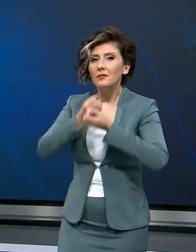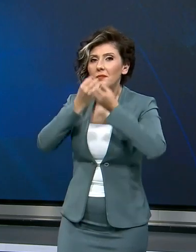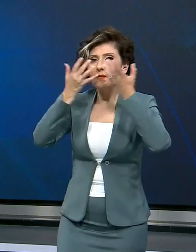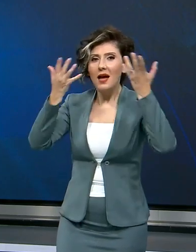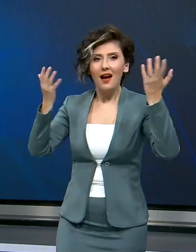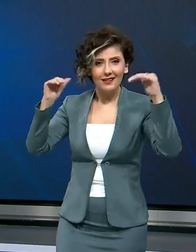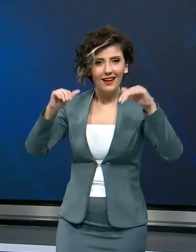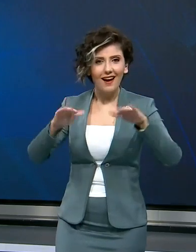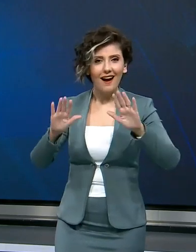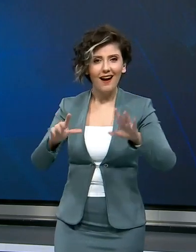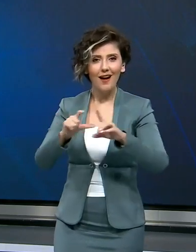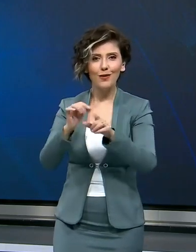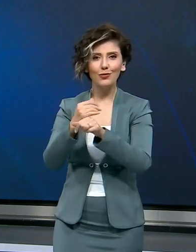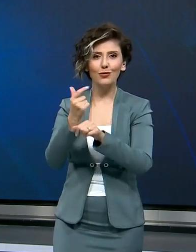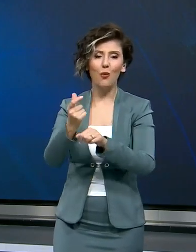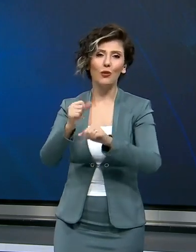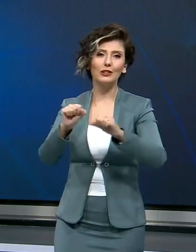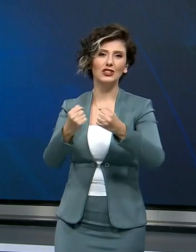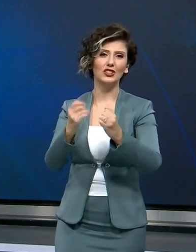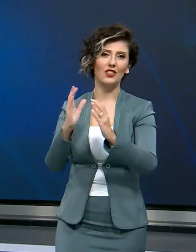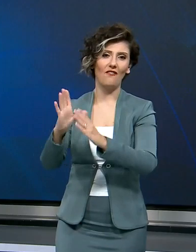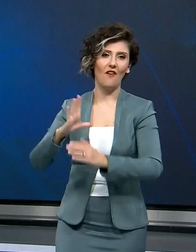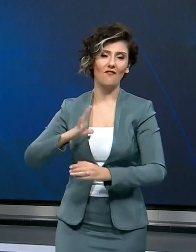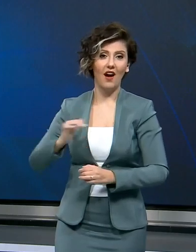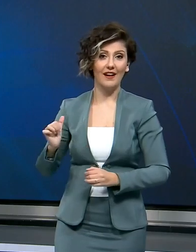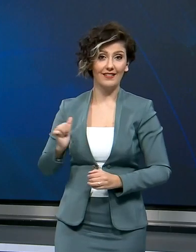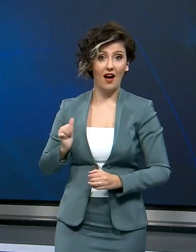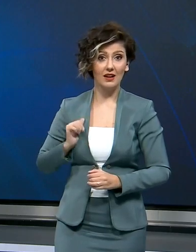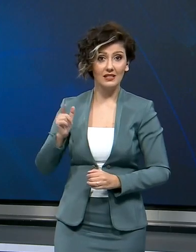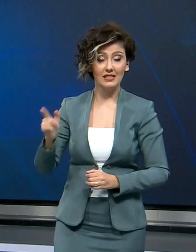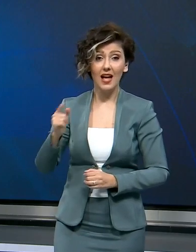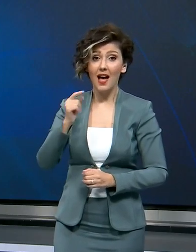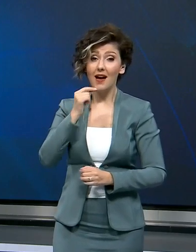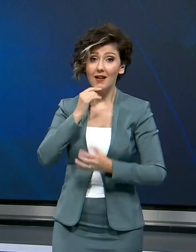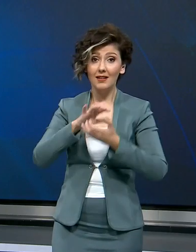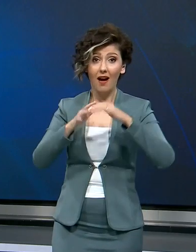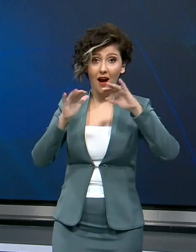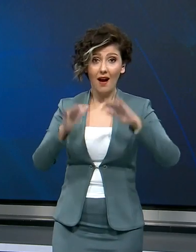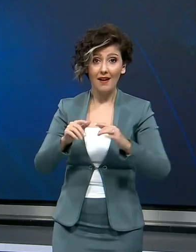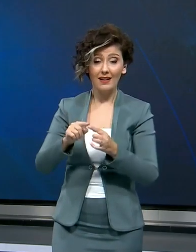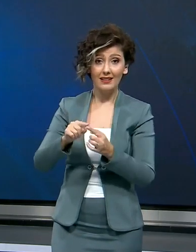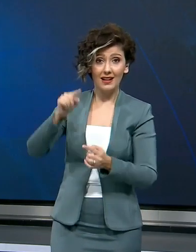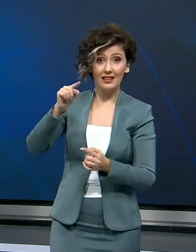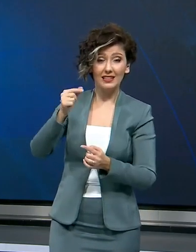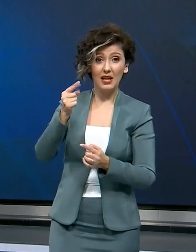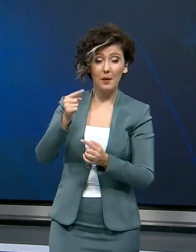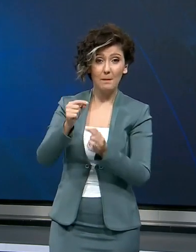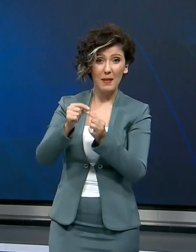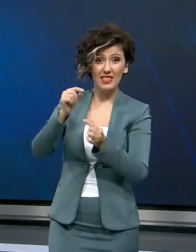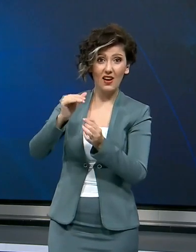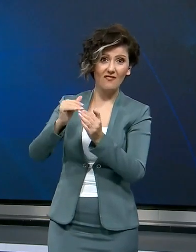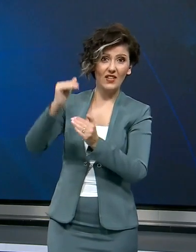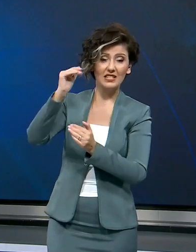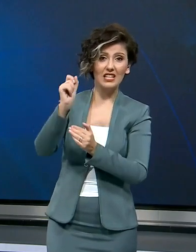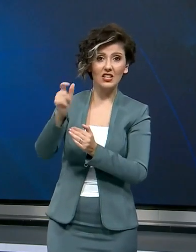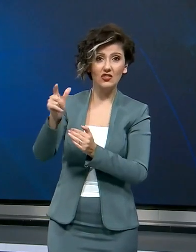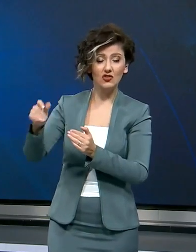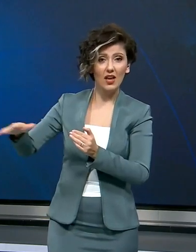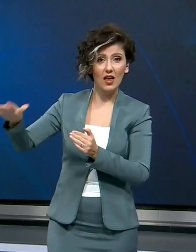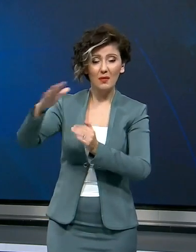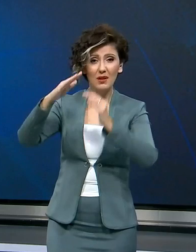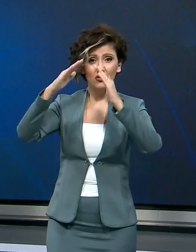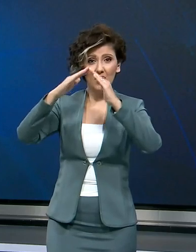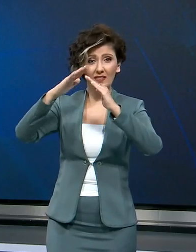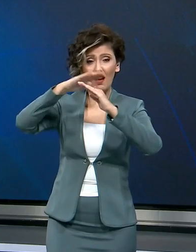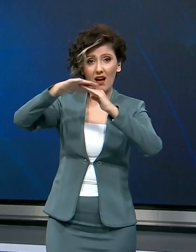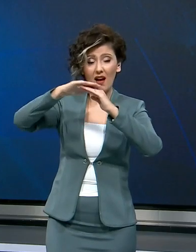Bahar geldi ancak doğu kışın etkisi altında. Kar Sarıkamış'ta kar kalınlığı yarım metrenin üzerinde. İlçe sakinleri çatılarda biriken